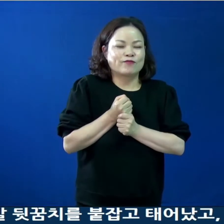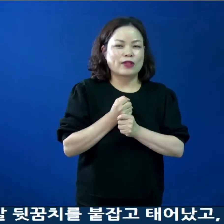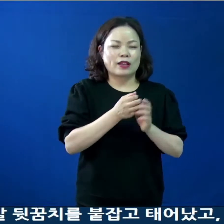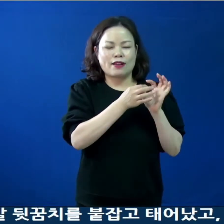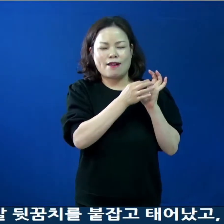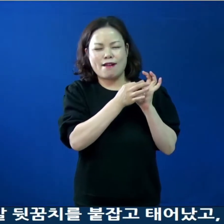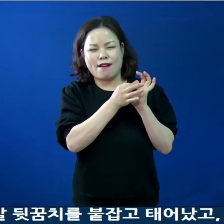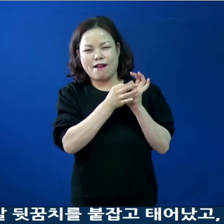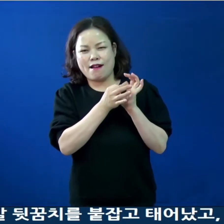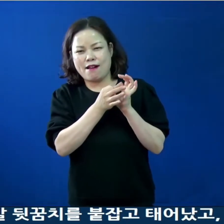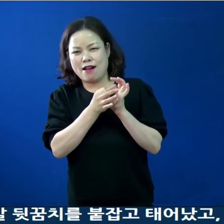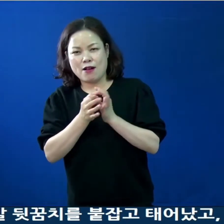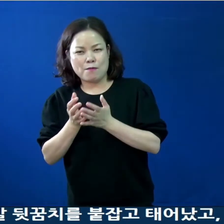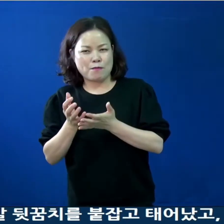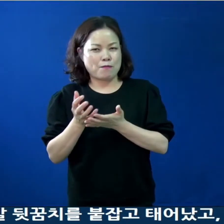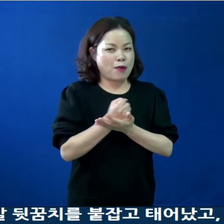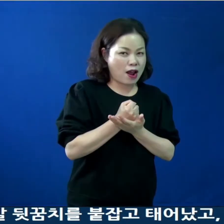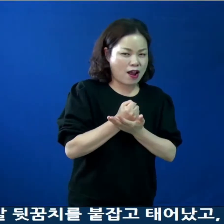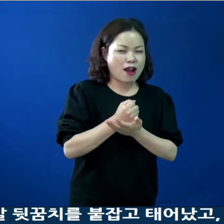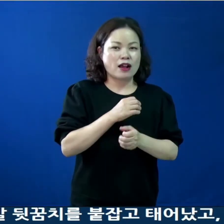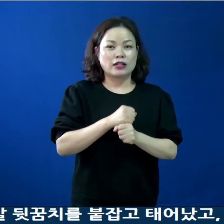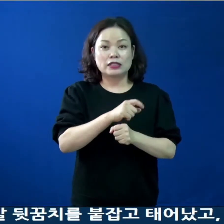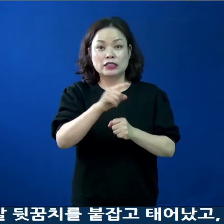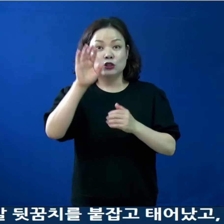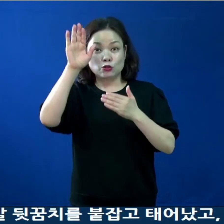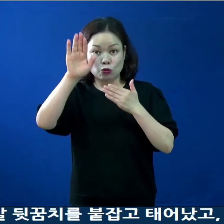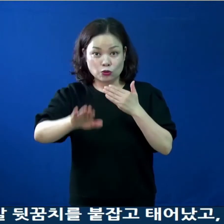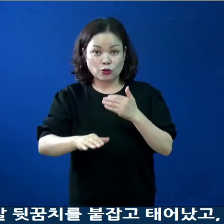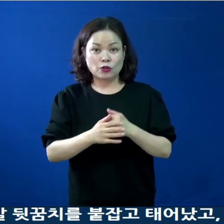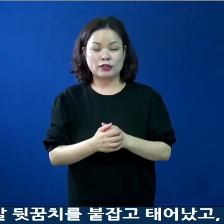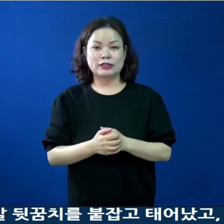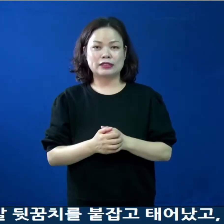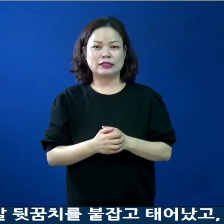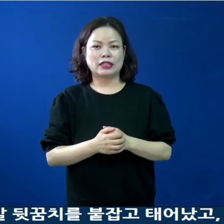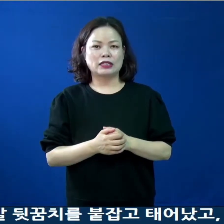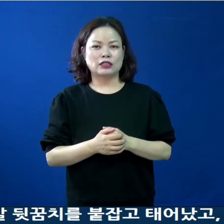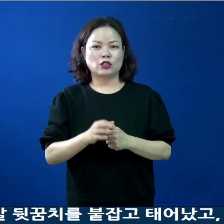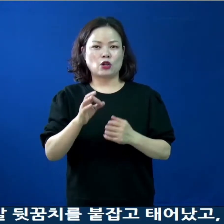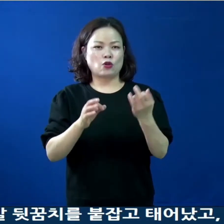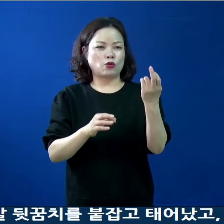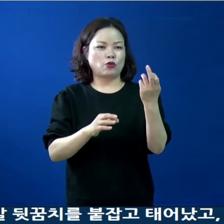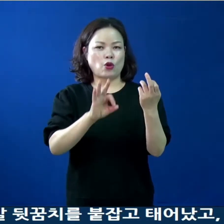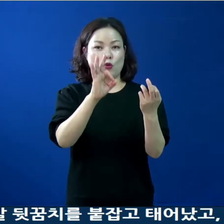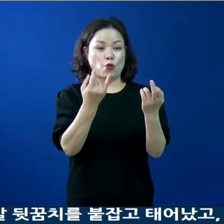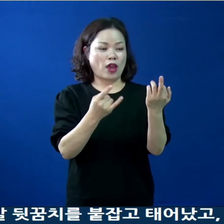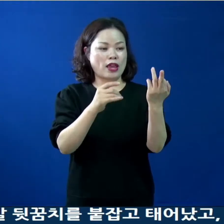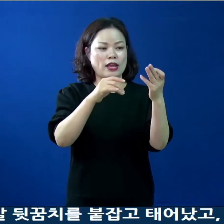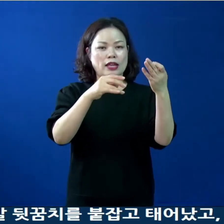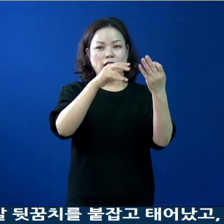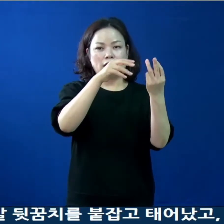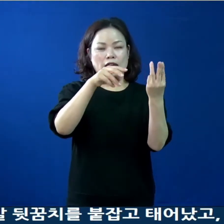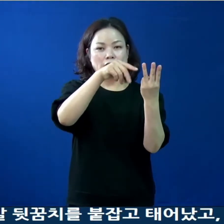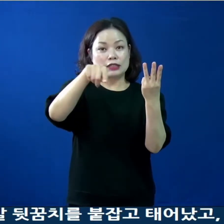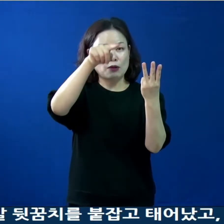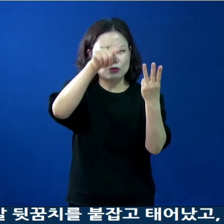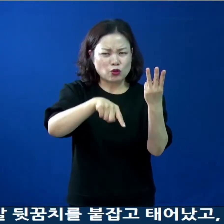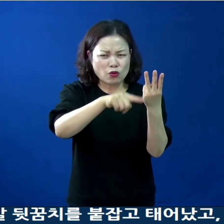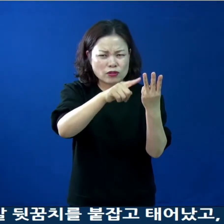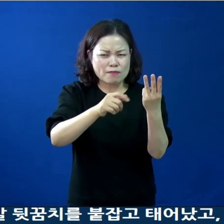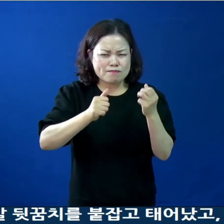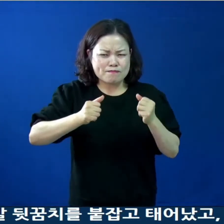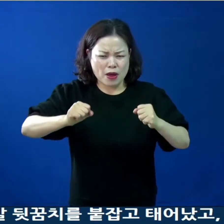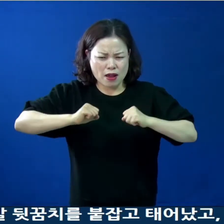끊임없이 움켜잡는 사람이죠, 이 야곱은. 그 뒤로도 외삼촌 라반의 집에 가서 애를 쓰며